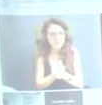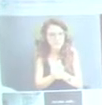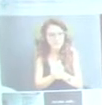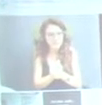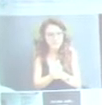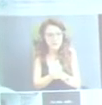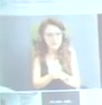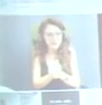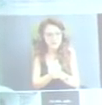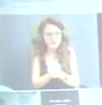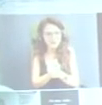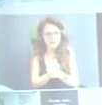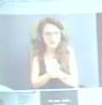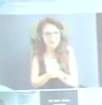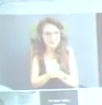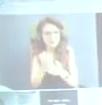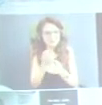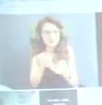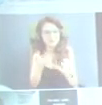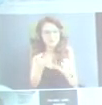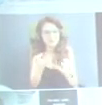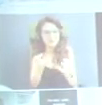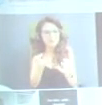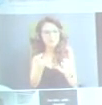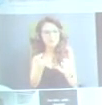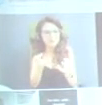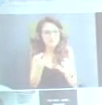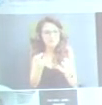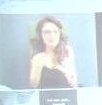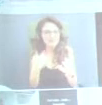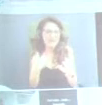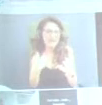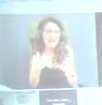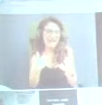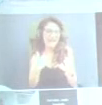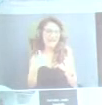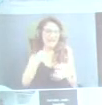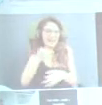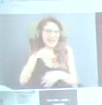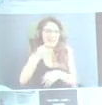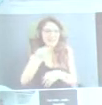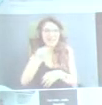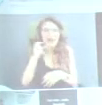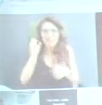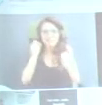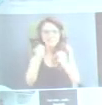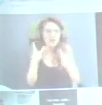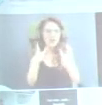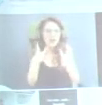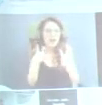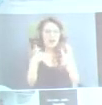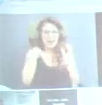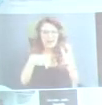D'accordo. Allora, la mia in realtà non era una sorpresa, è soltanto